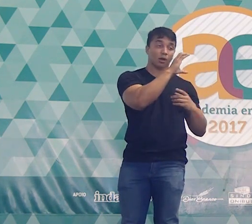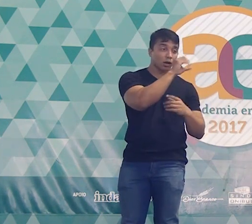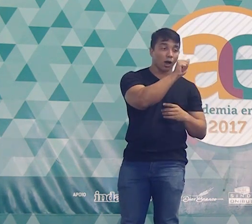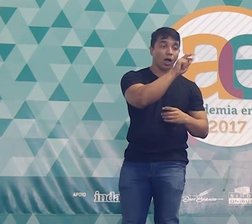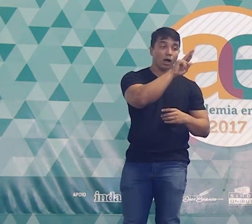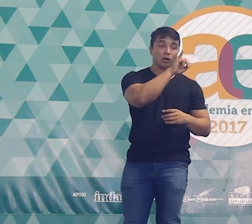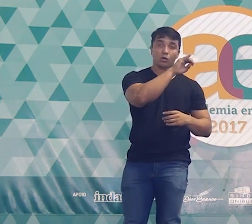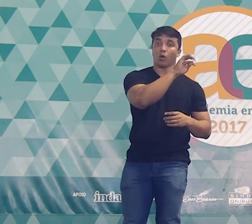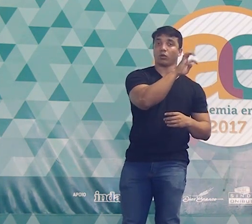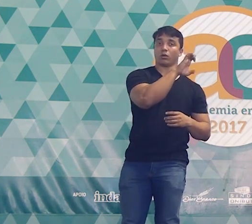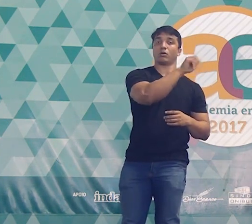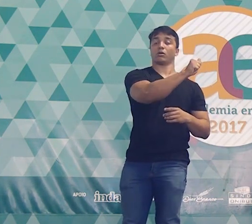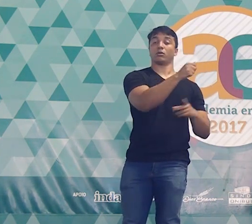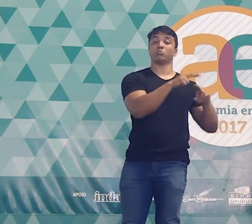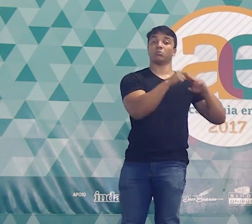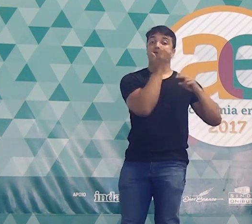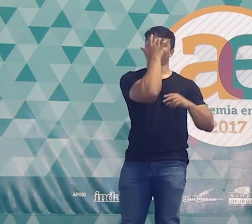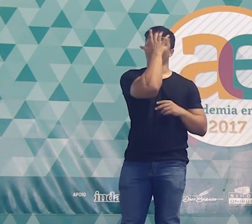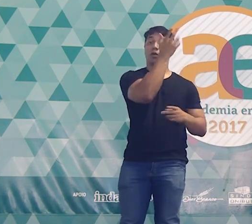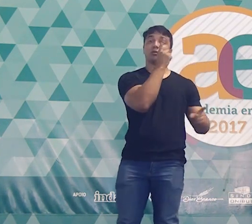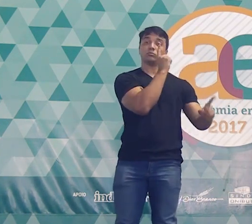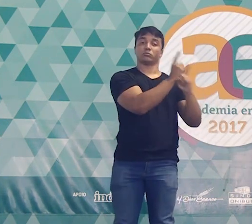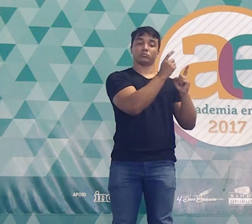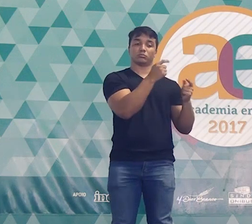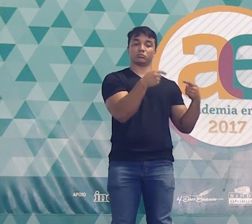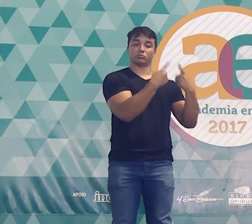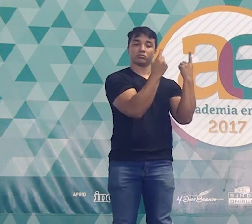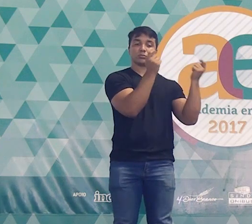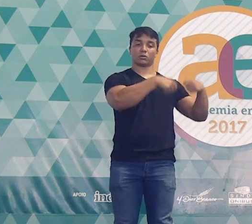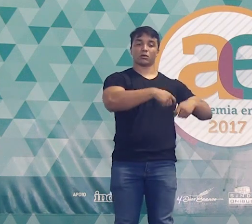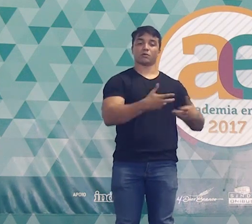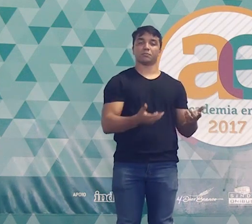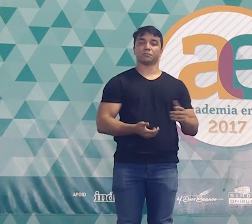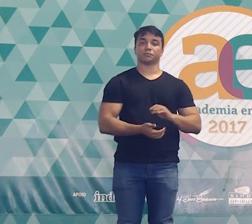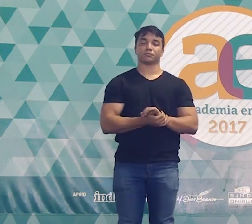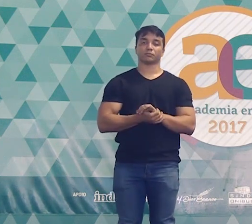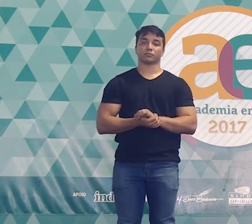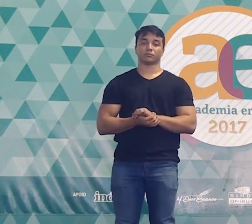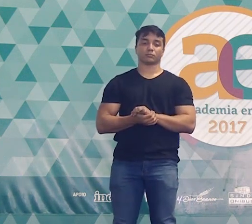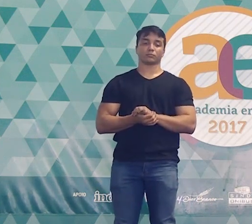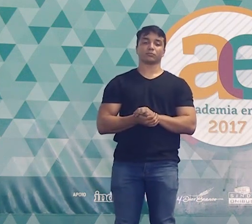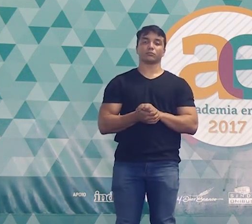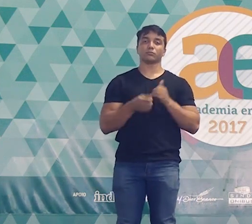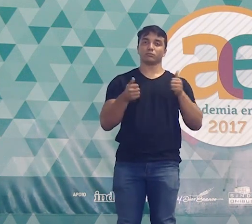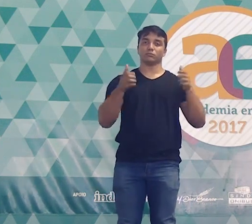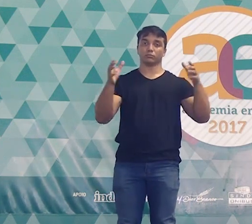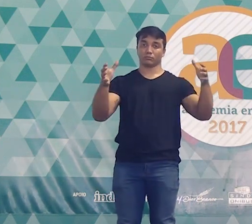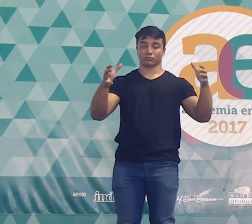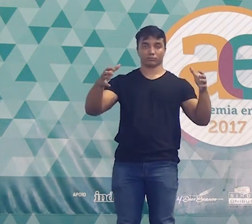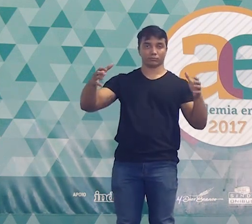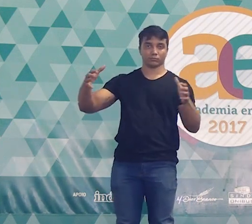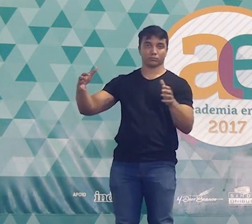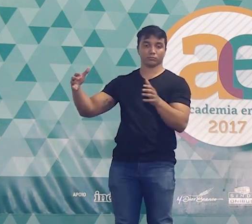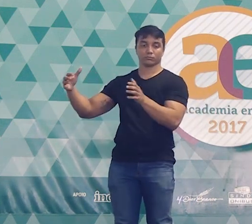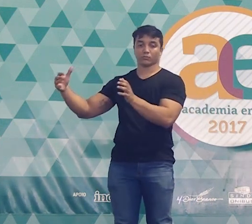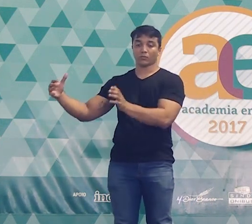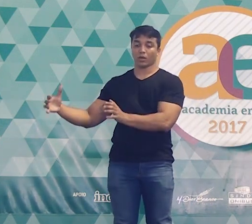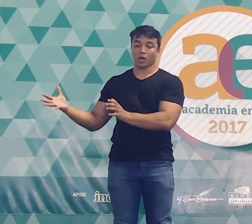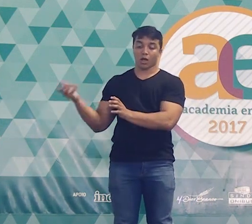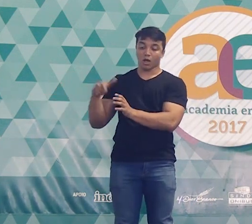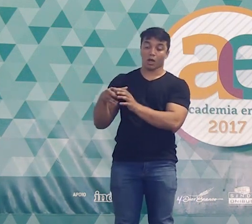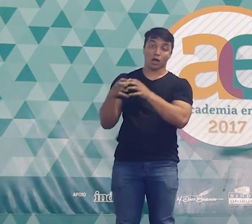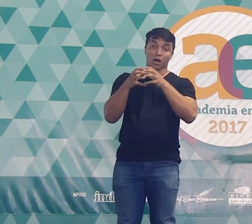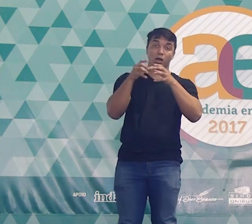é nítido, é fácil de você localizar a região nuclear. Basta ver, as células que nós vamos falar aqui